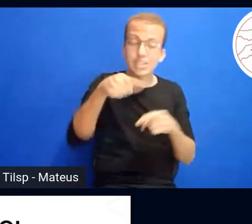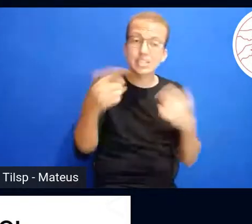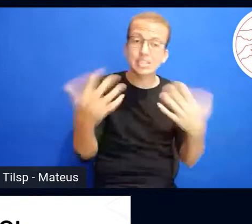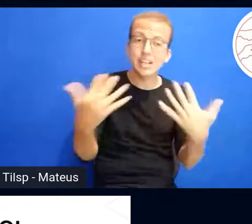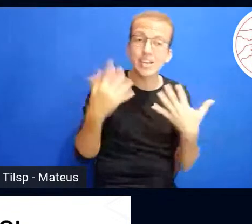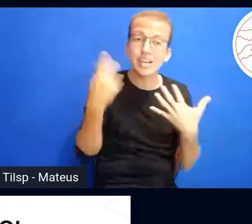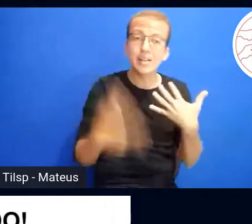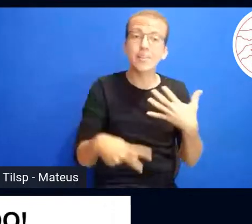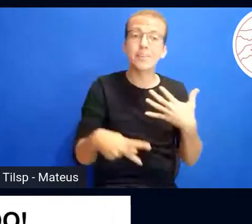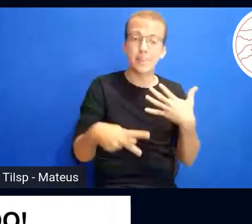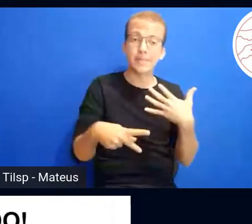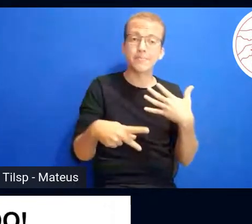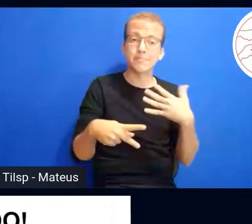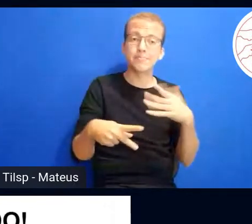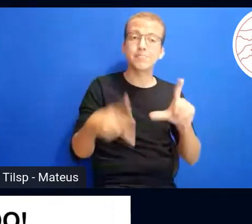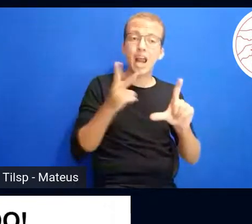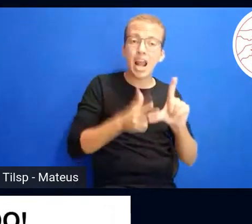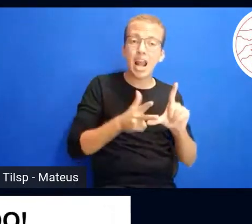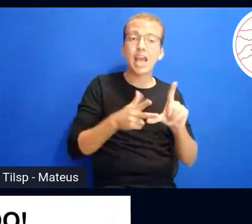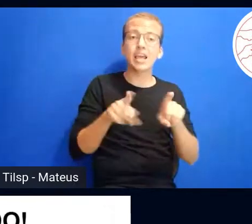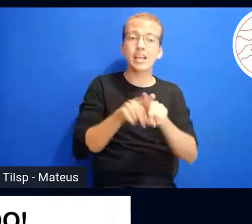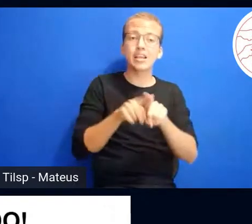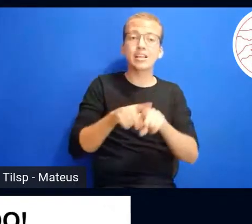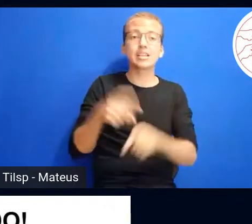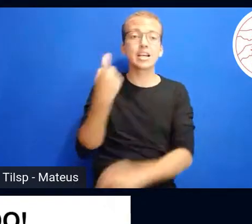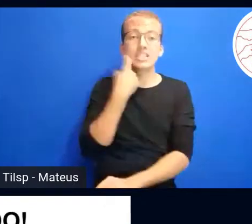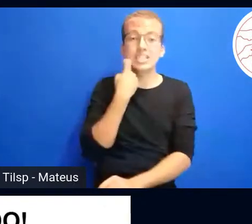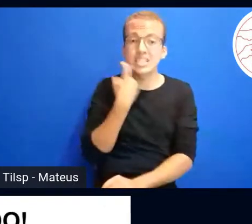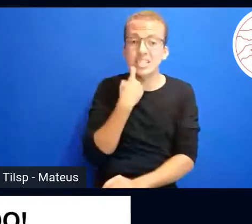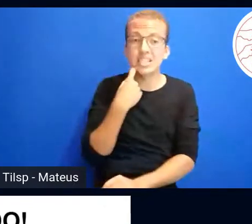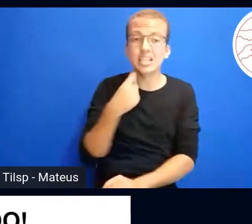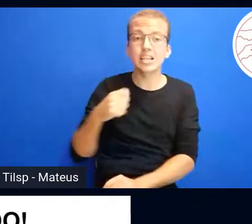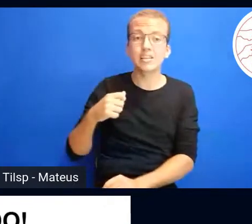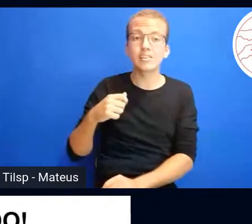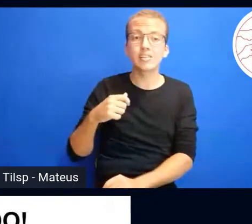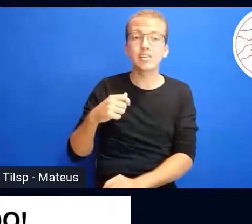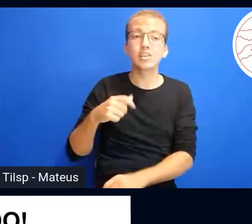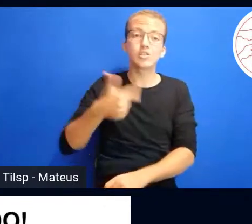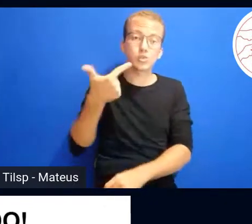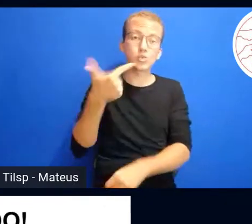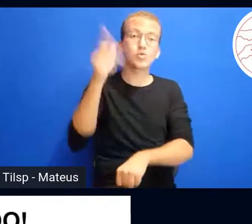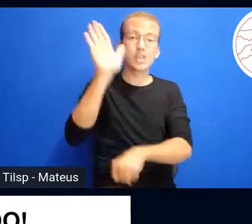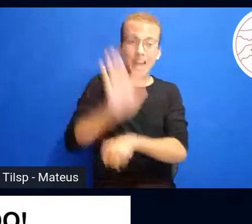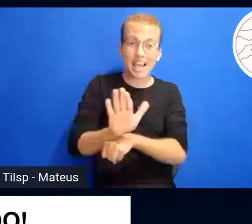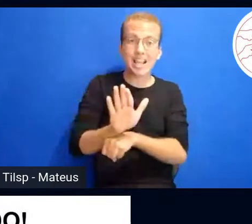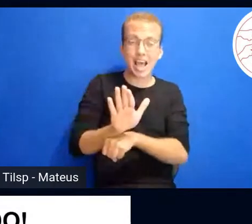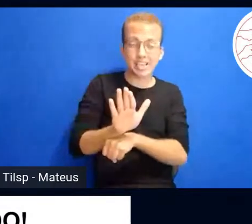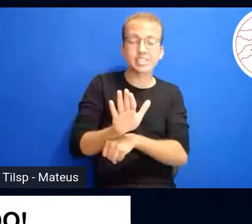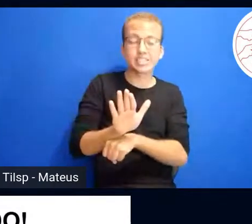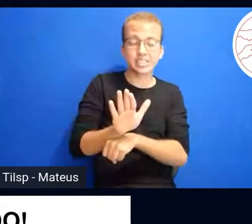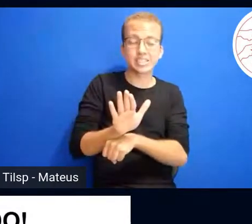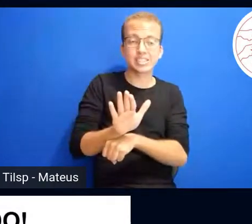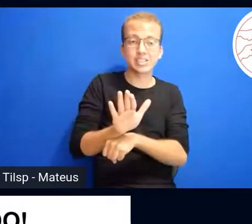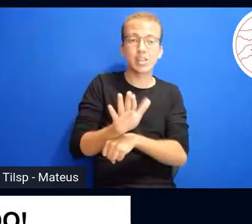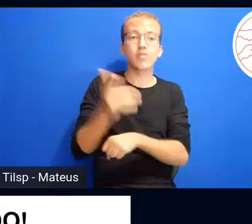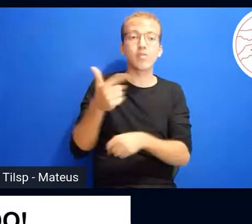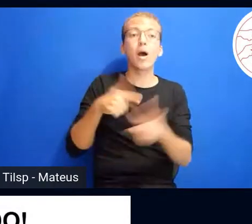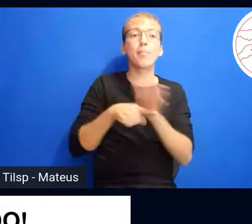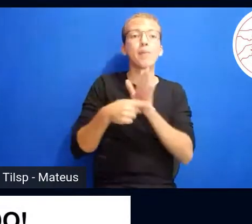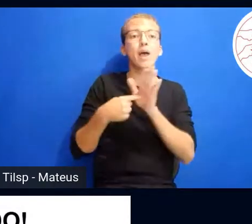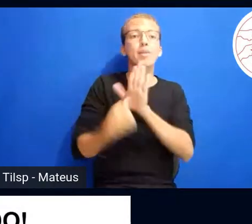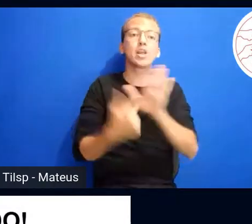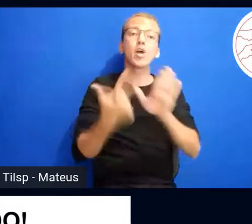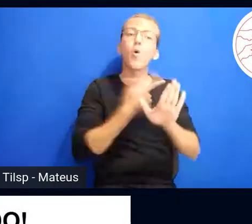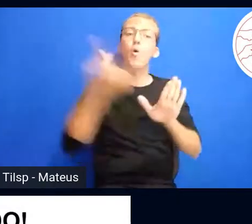Eh, na sexta-feira às 14 horas eu vou apresentar um outro trabalho e que desenvolvi eh falando